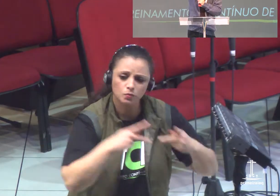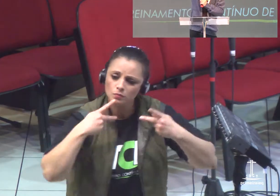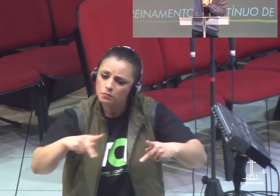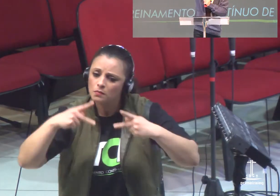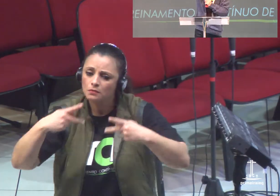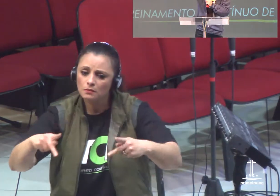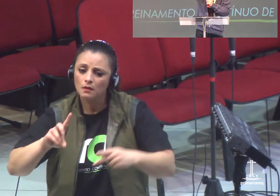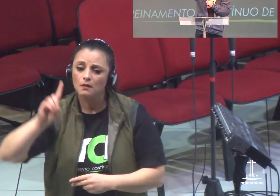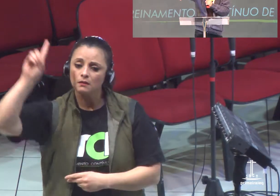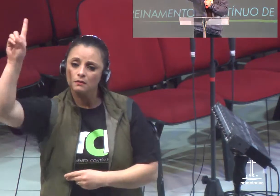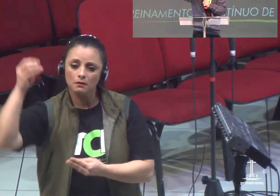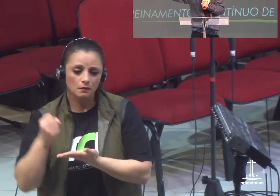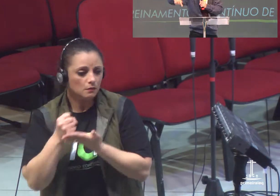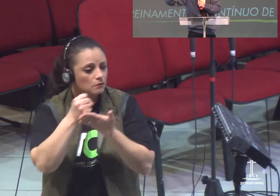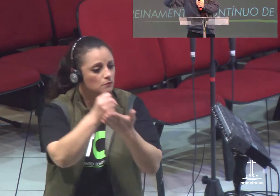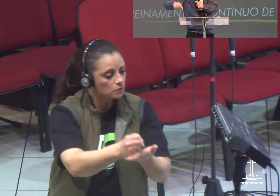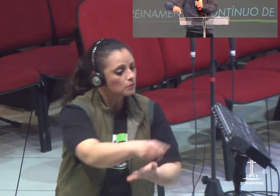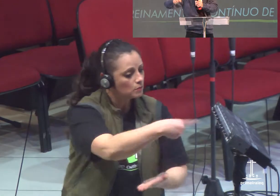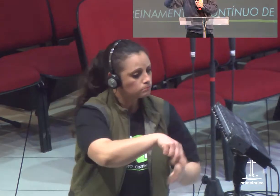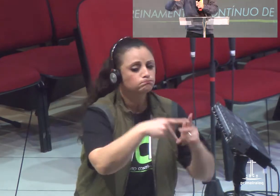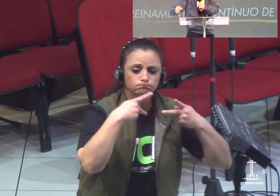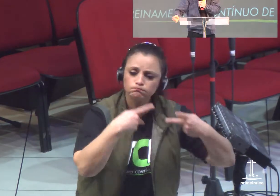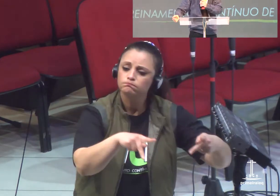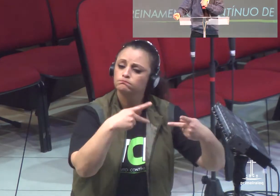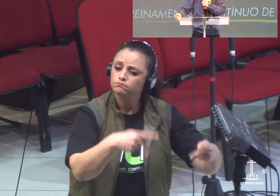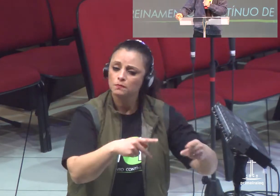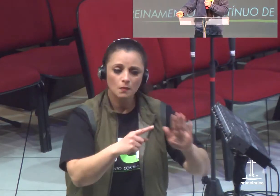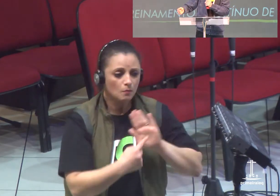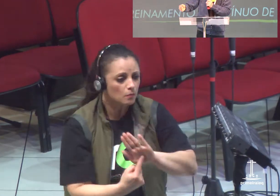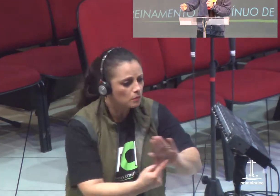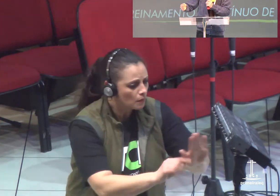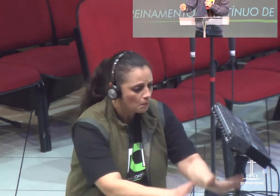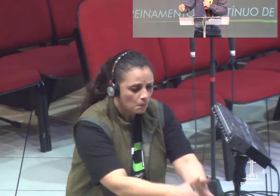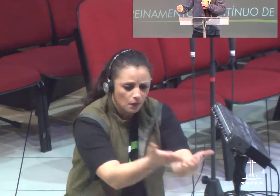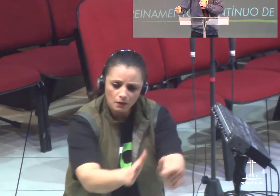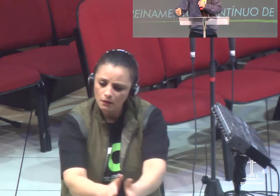E o Senhor cooperava com eles, confirmando-lhes a palavra com sinais